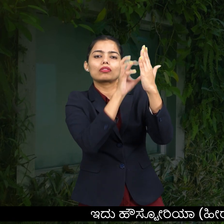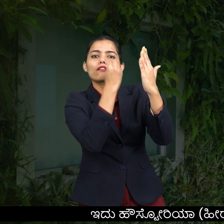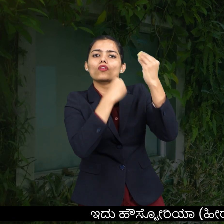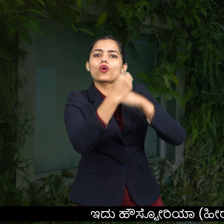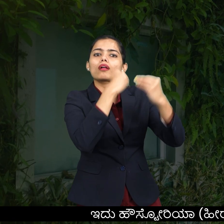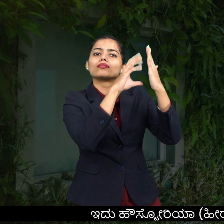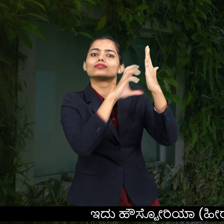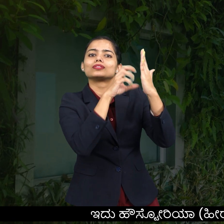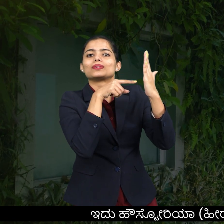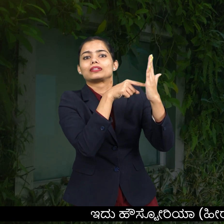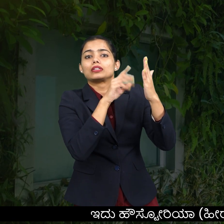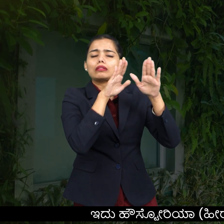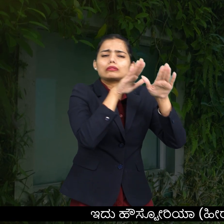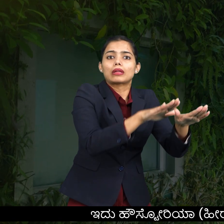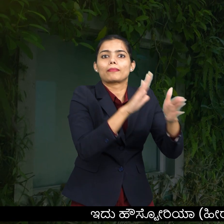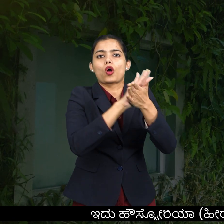ಹೊಂದಿದೆ.